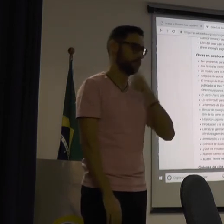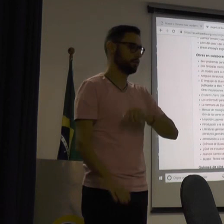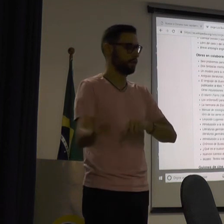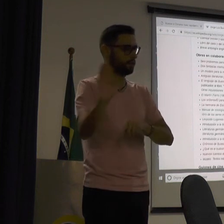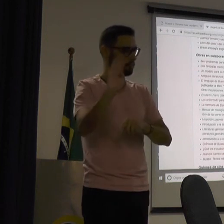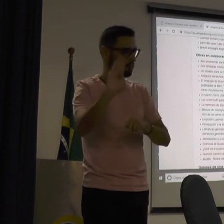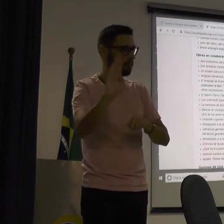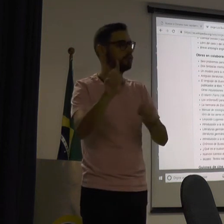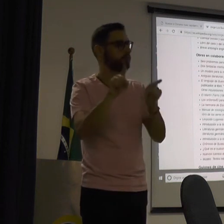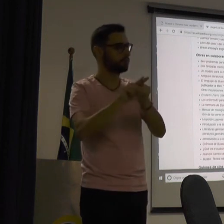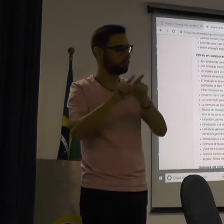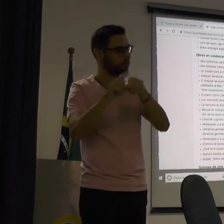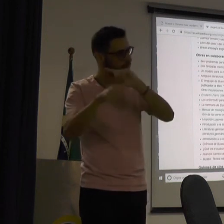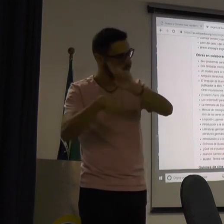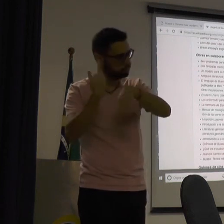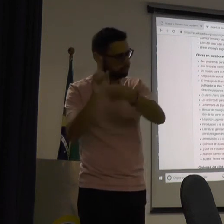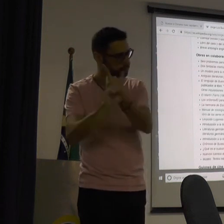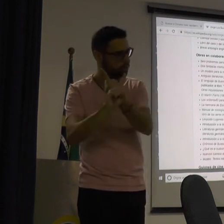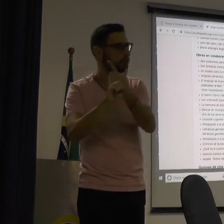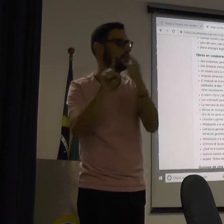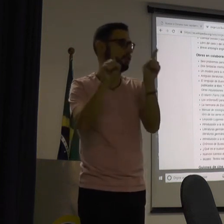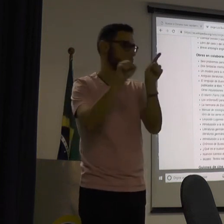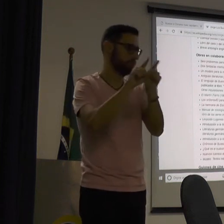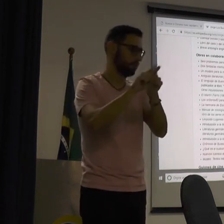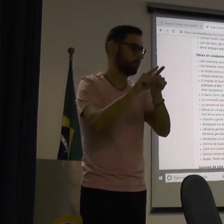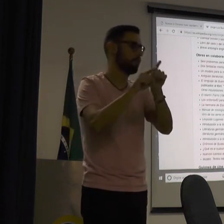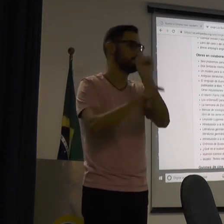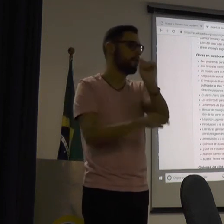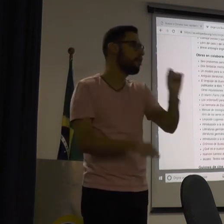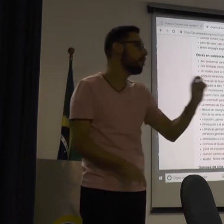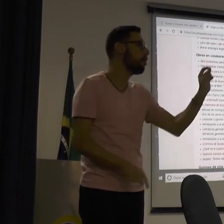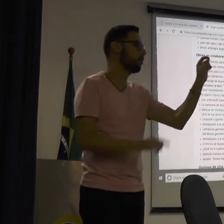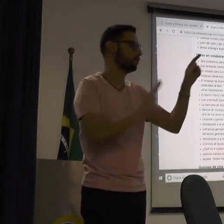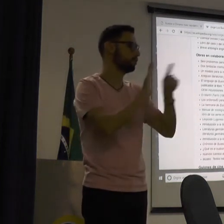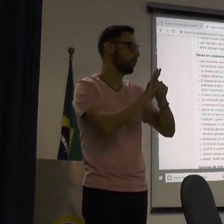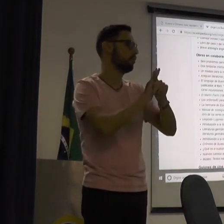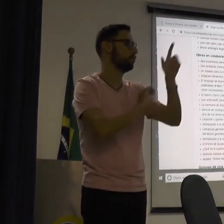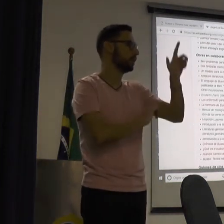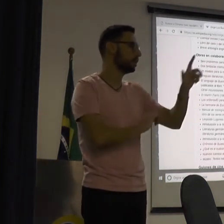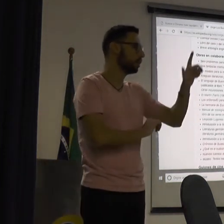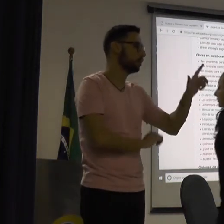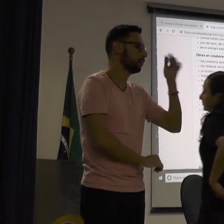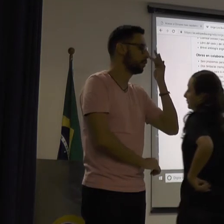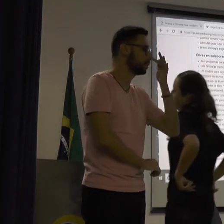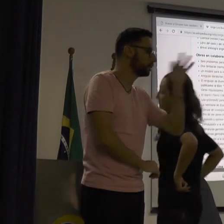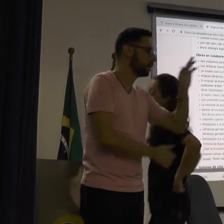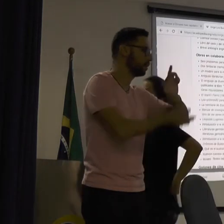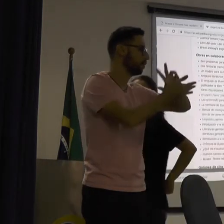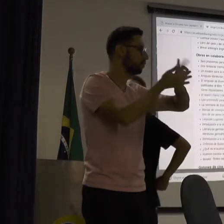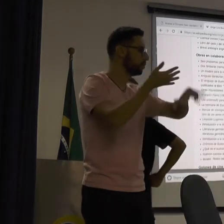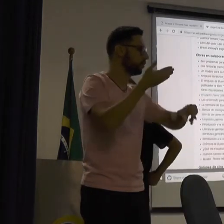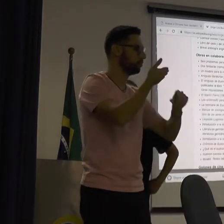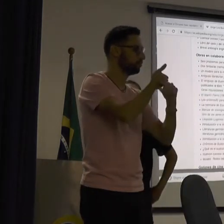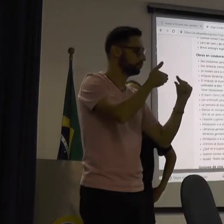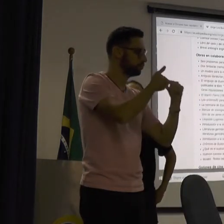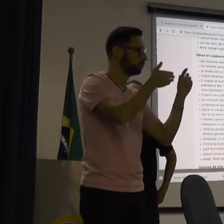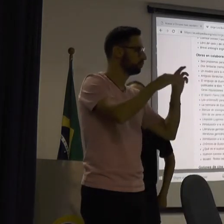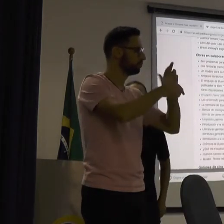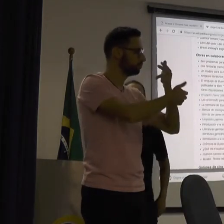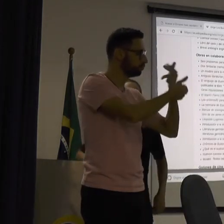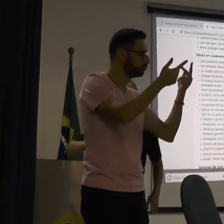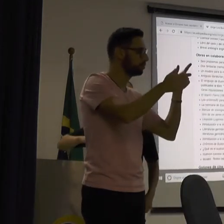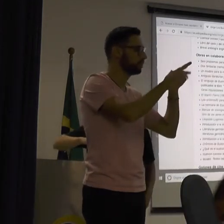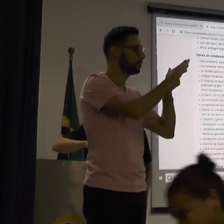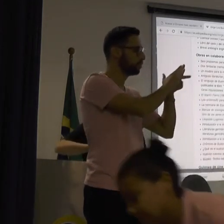para explorar outras literaturas. Por exemplo, com o francês ele explorou uma série de etnógrafos e etnógrafas, né?